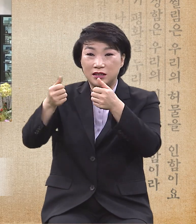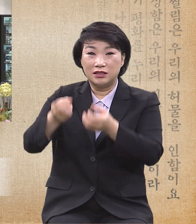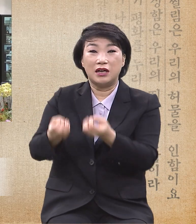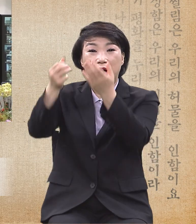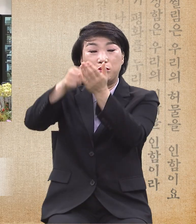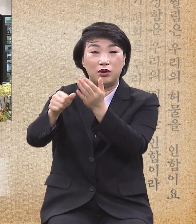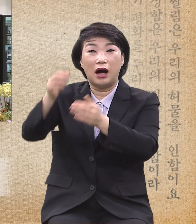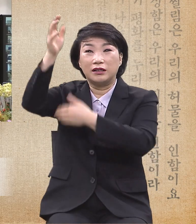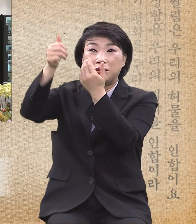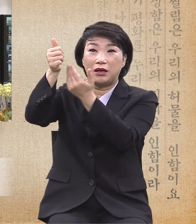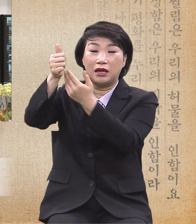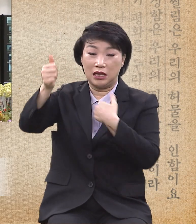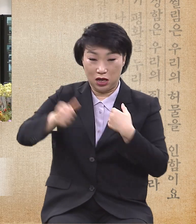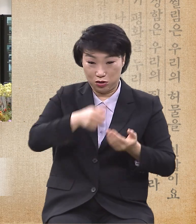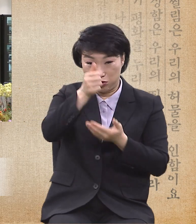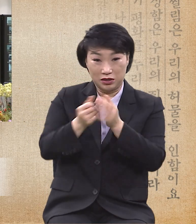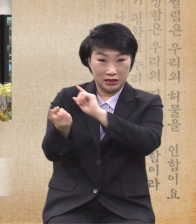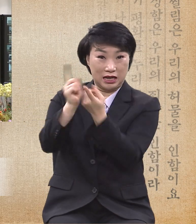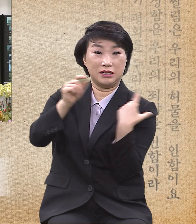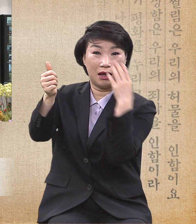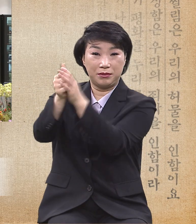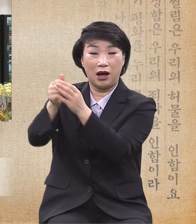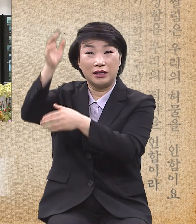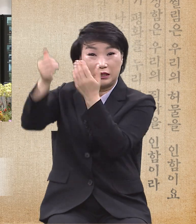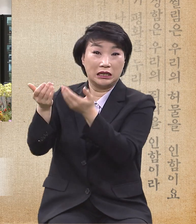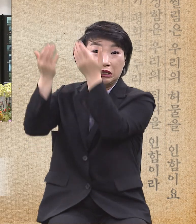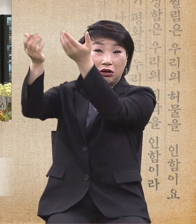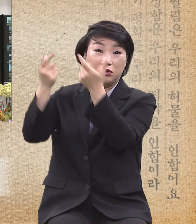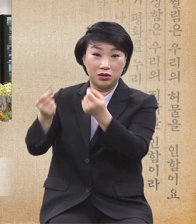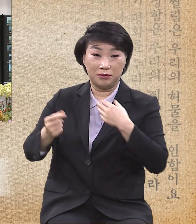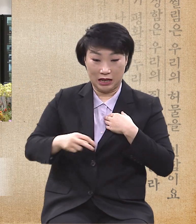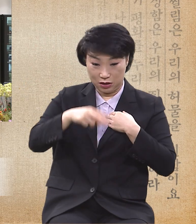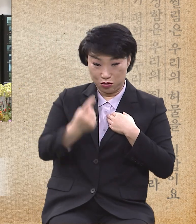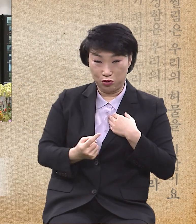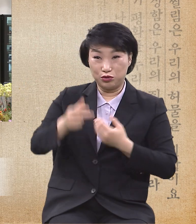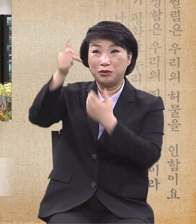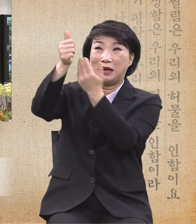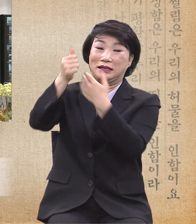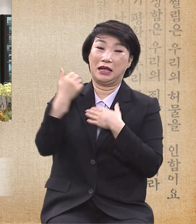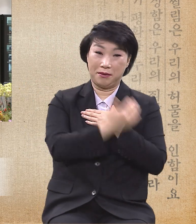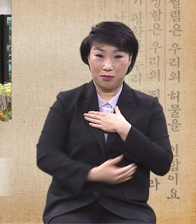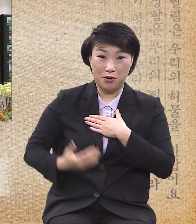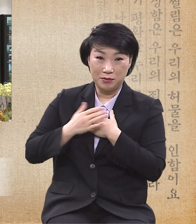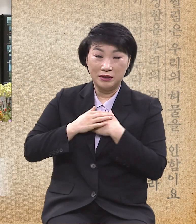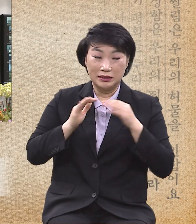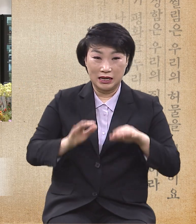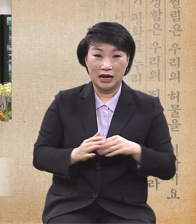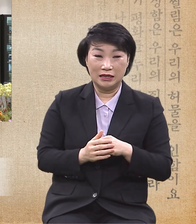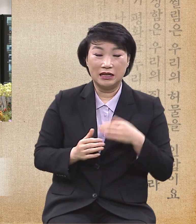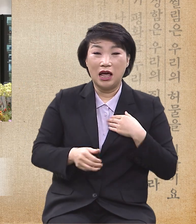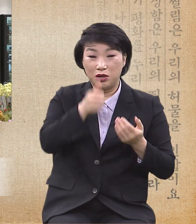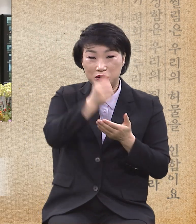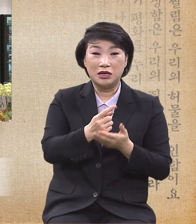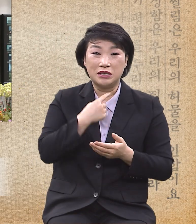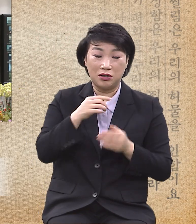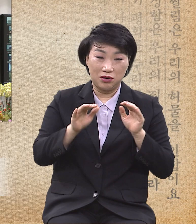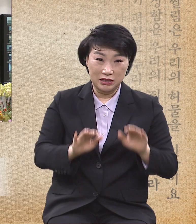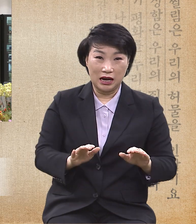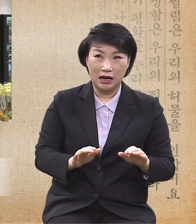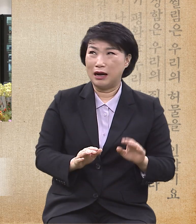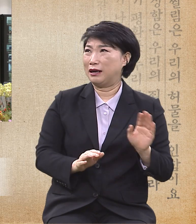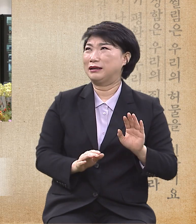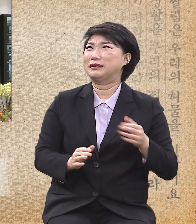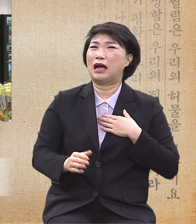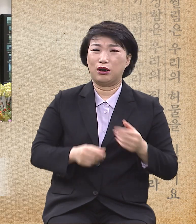내주 담당하고 하나님께 올려드리듯이, 나도 주님 앞에 내 몸을 정말로 내 범죄한 죄, 아니